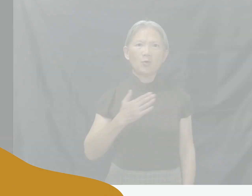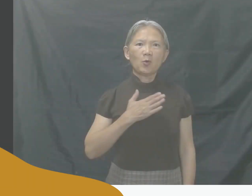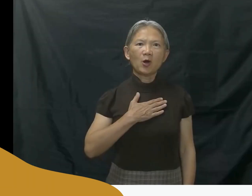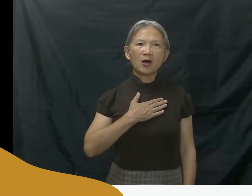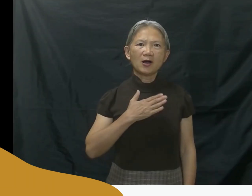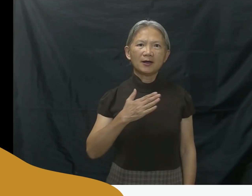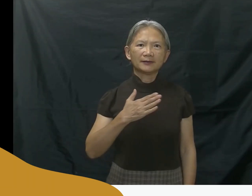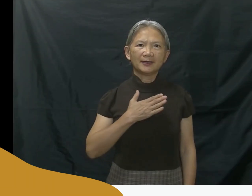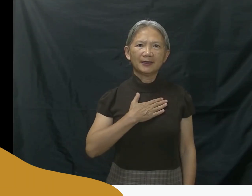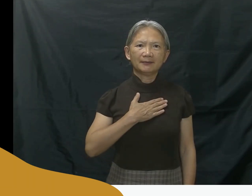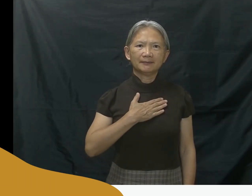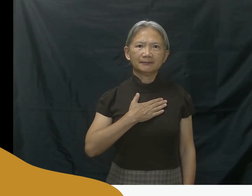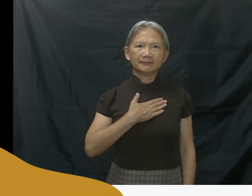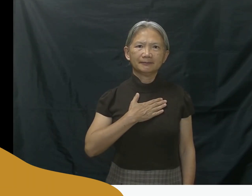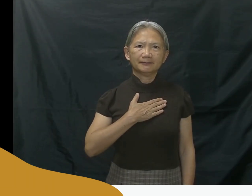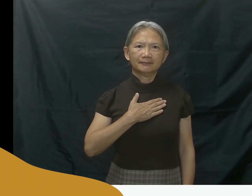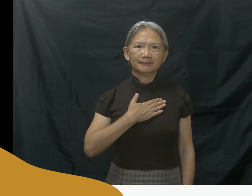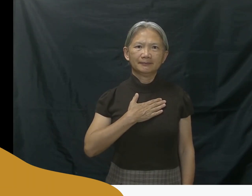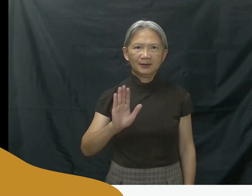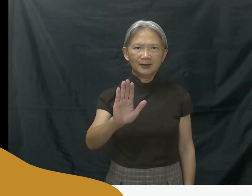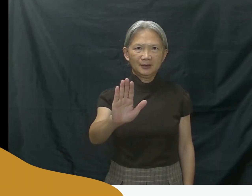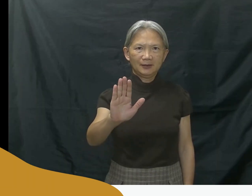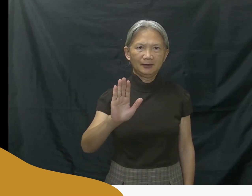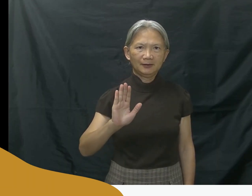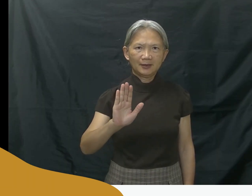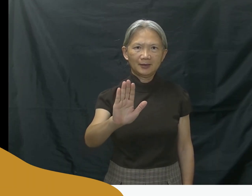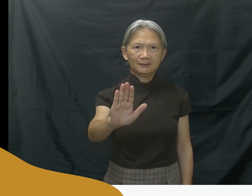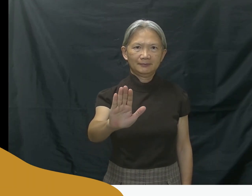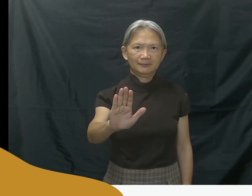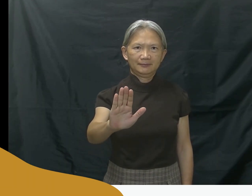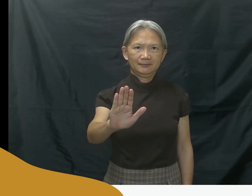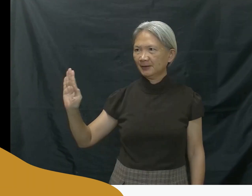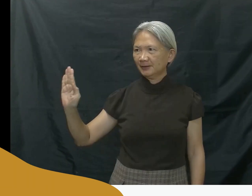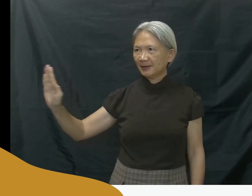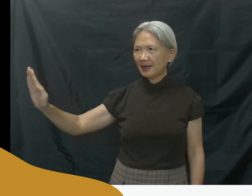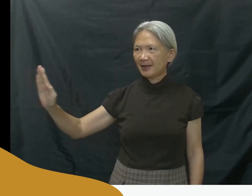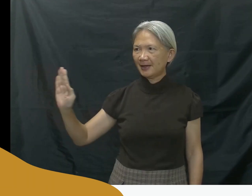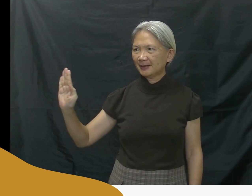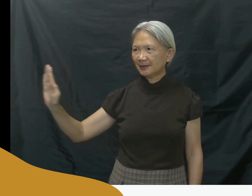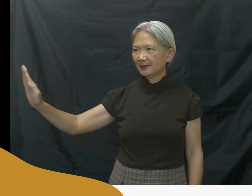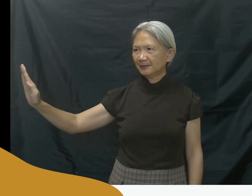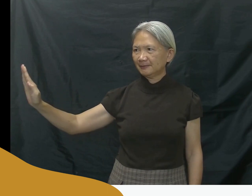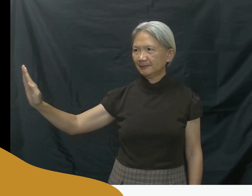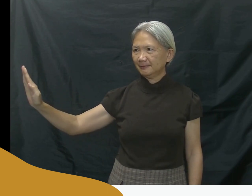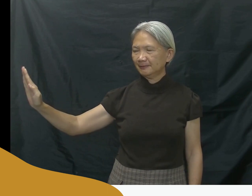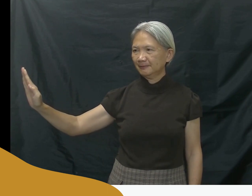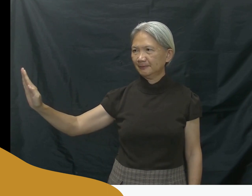我的，你的，他的，